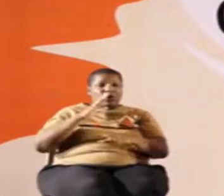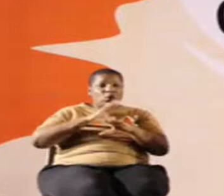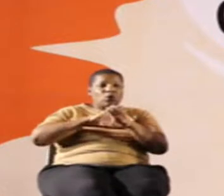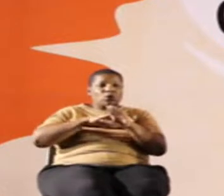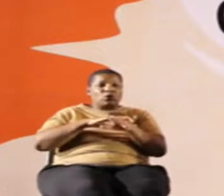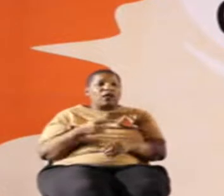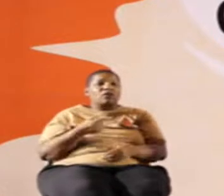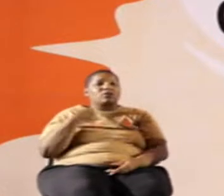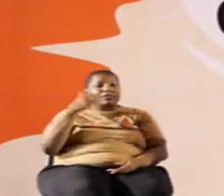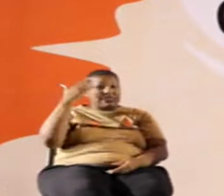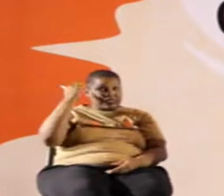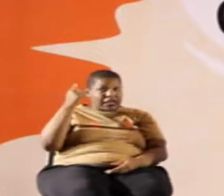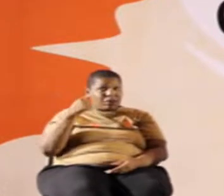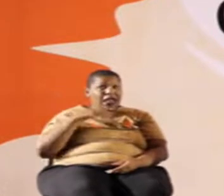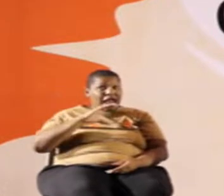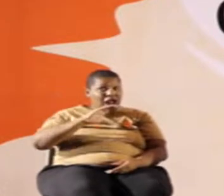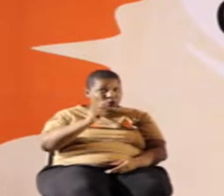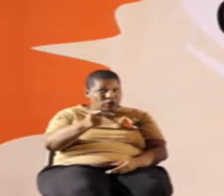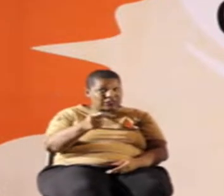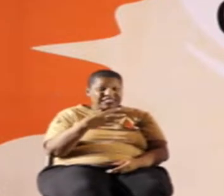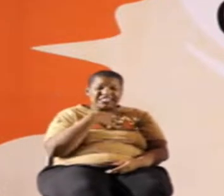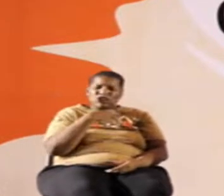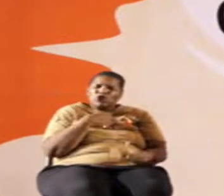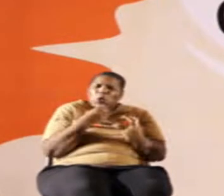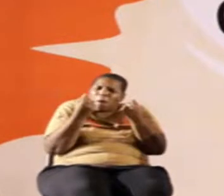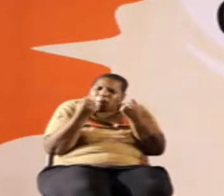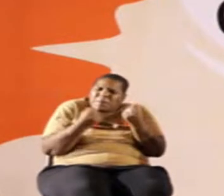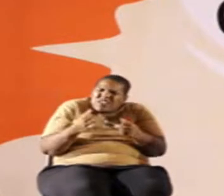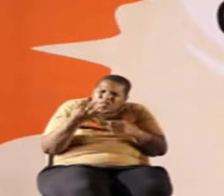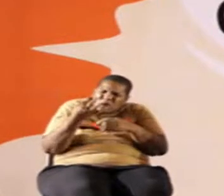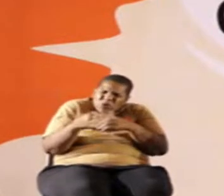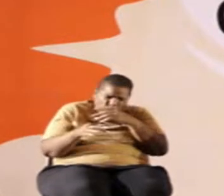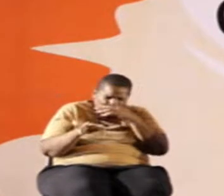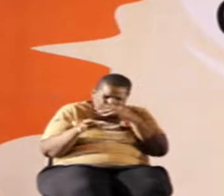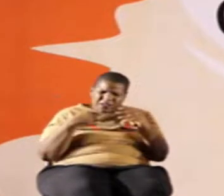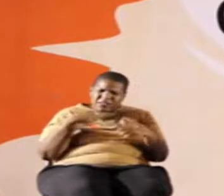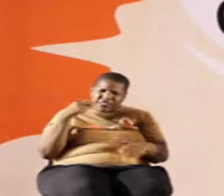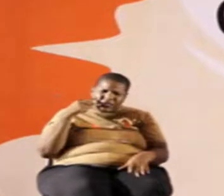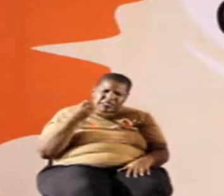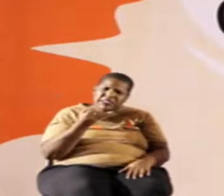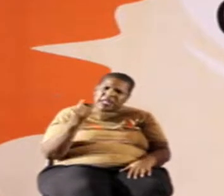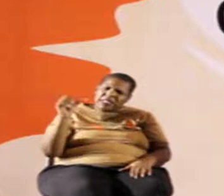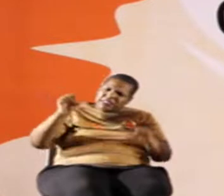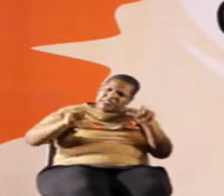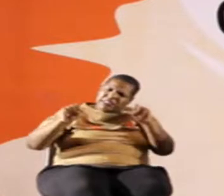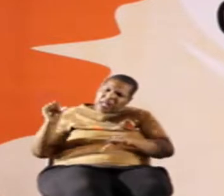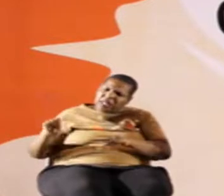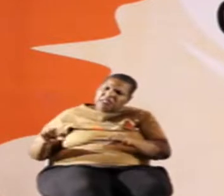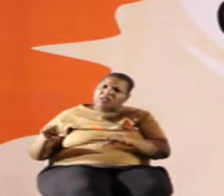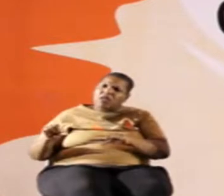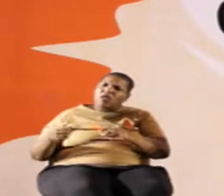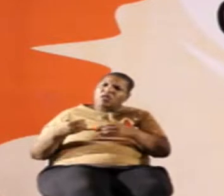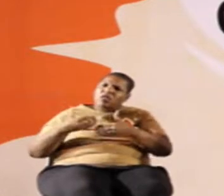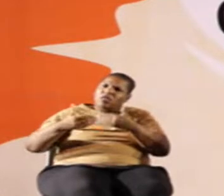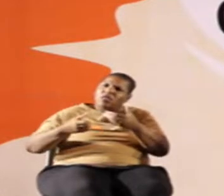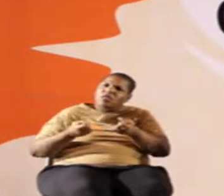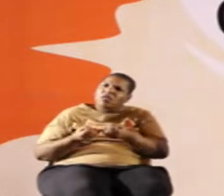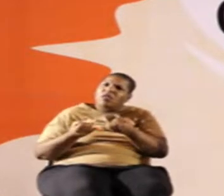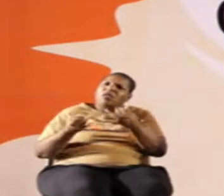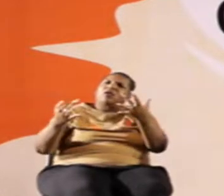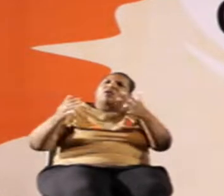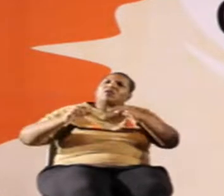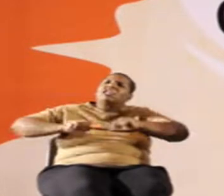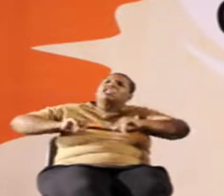né? Saber a consequência, sentir o peso doloroso de produzir tanta desgraça, de semear tanta desgraça,